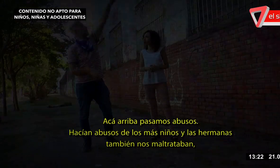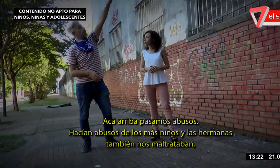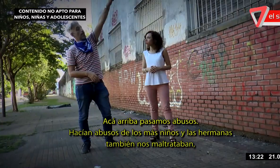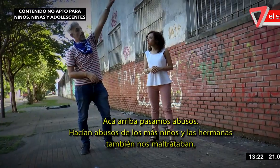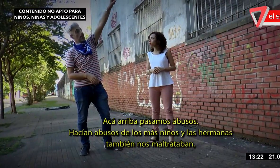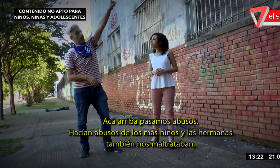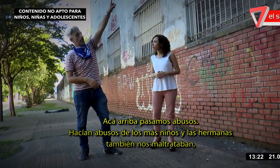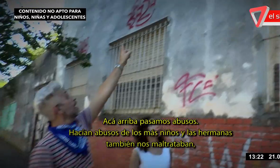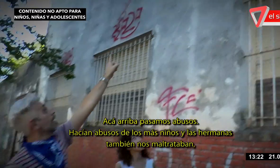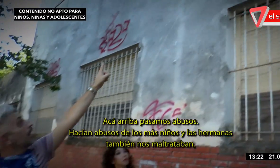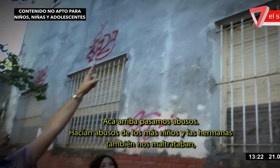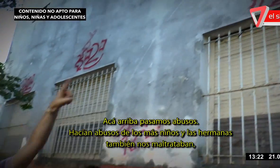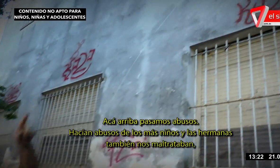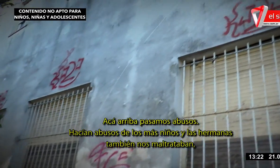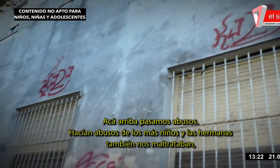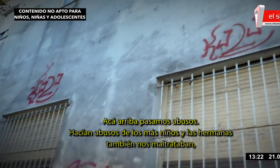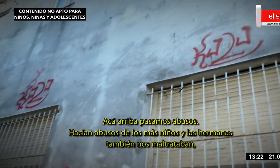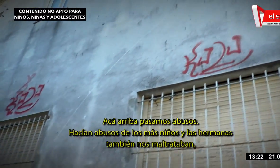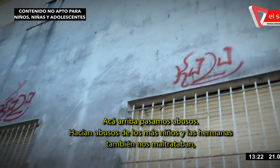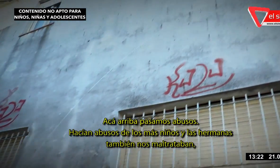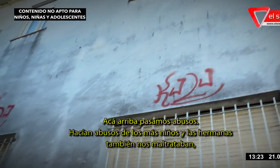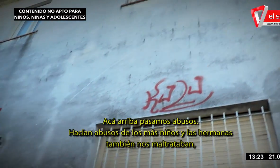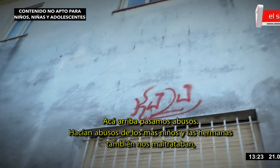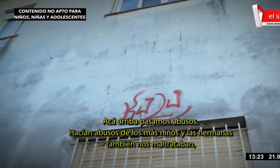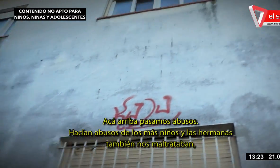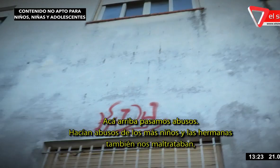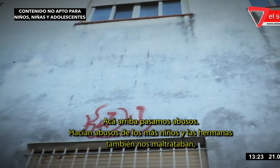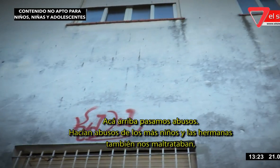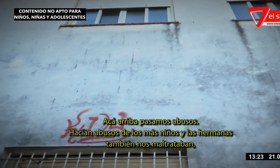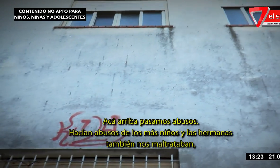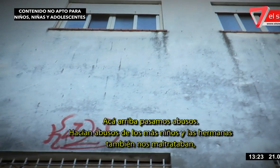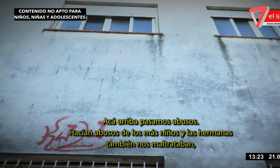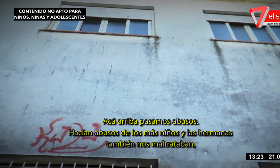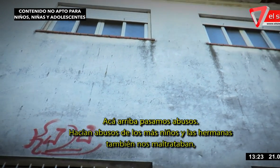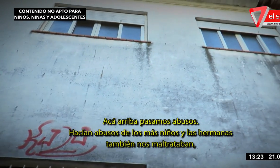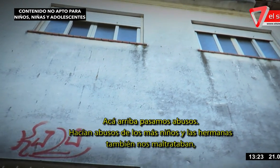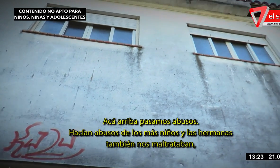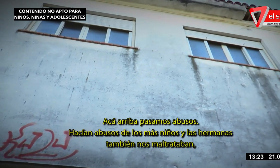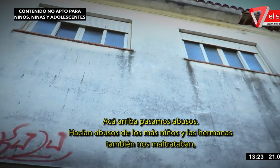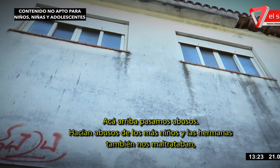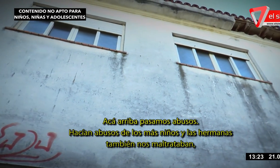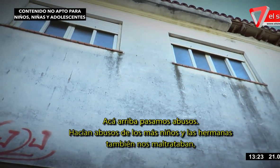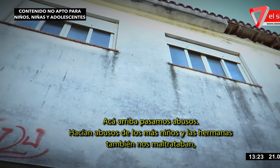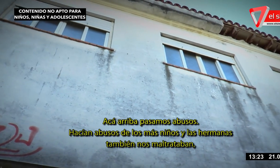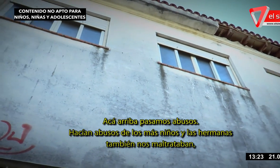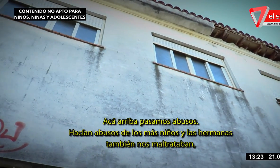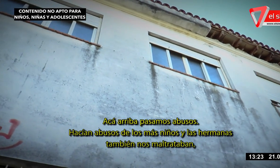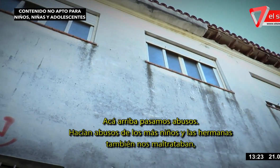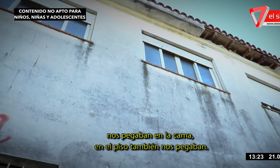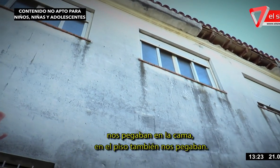Acá arriba también pasamos abusos, hacían los abusos de los más niños. Y las hermanas también nos maltrataban, nos